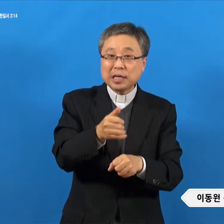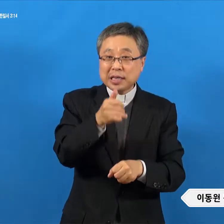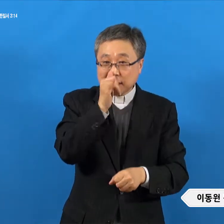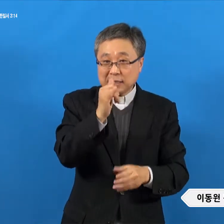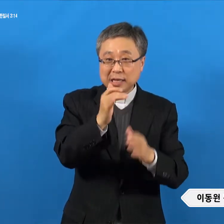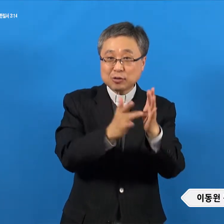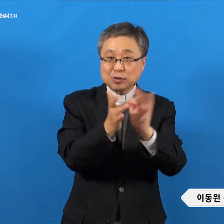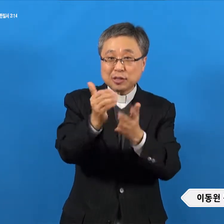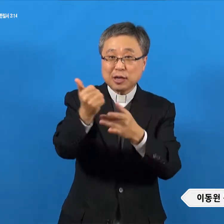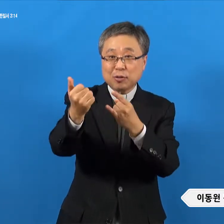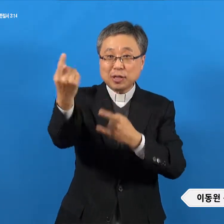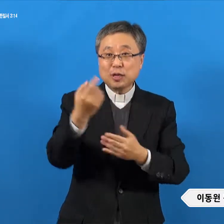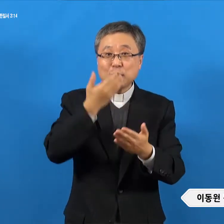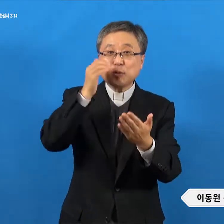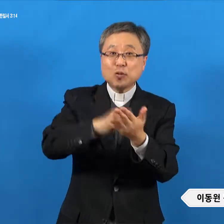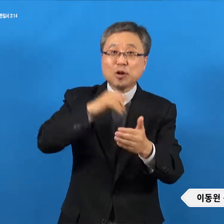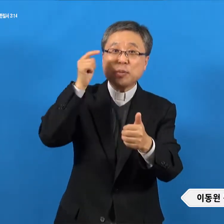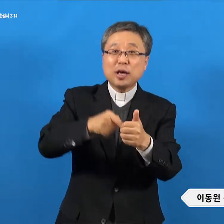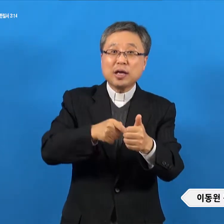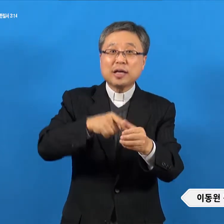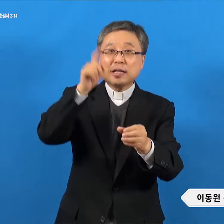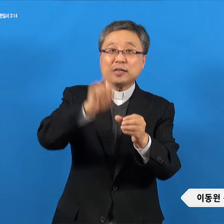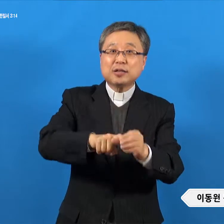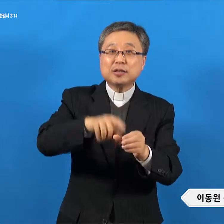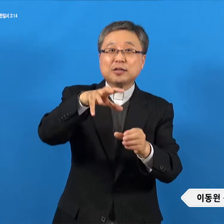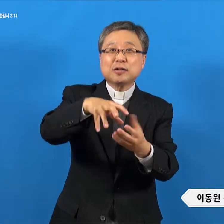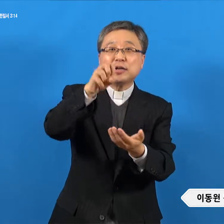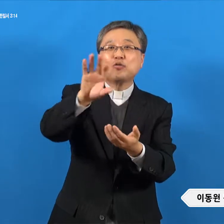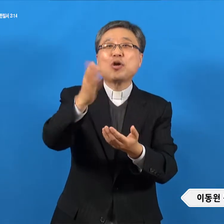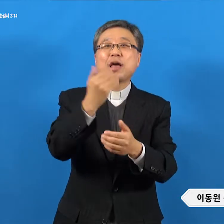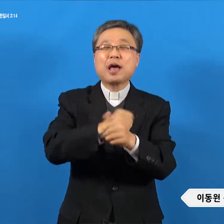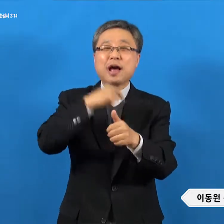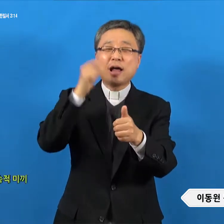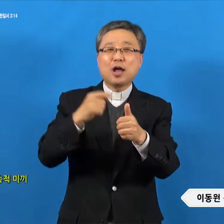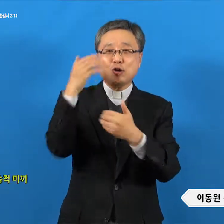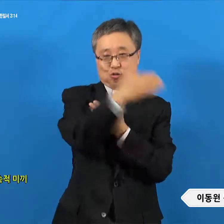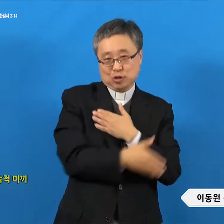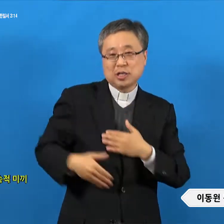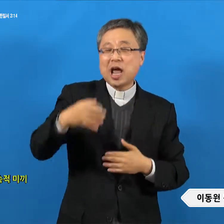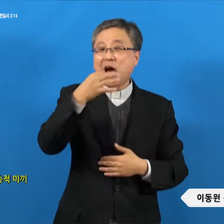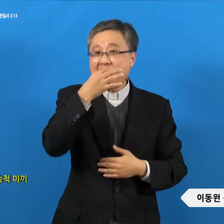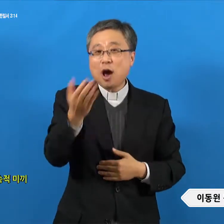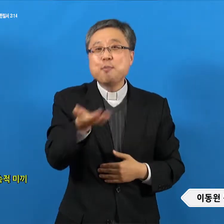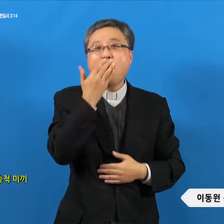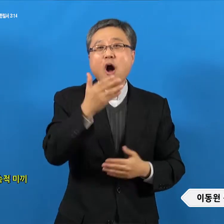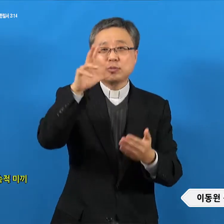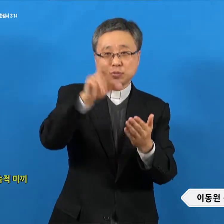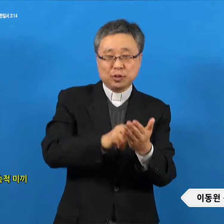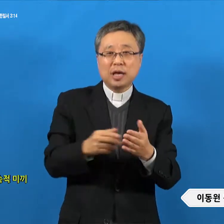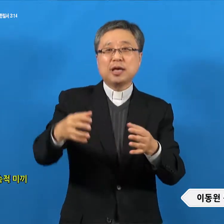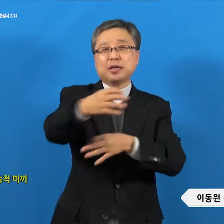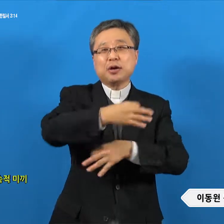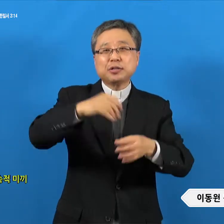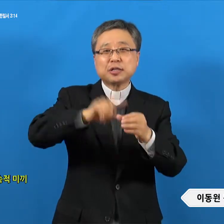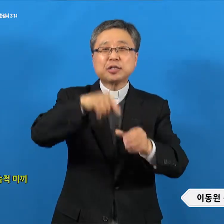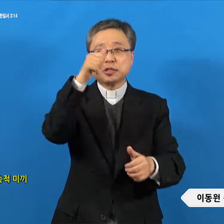뭐예요? 이 돌이 명하여 똑덩이가 되게 하라. 뭐예요? 육신의 정욕, 먹는 문제, 경제적인